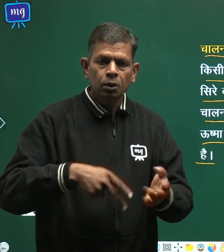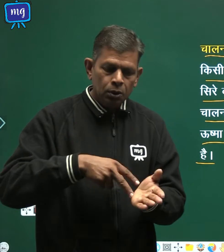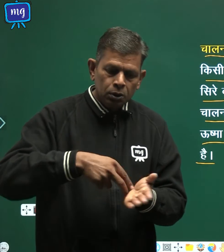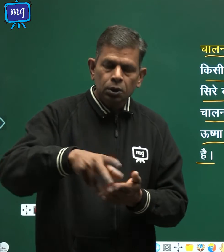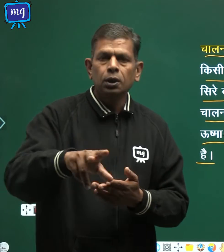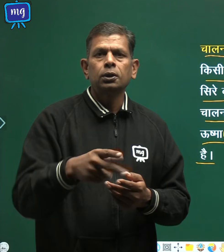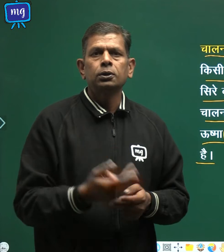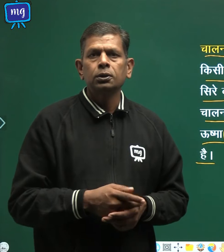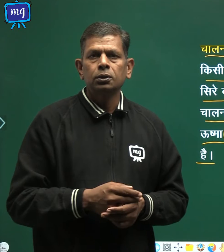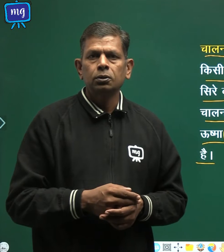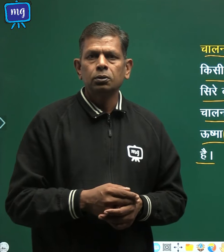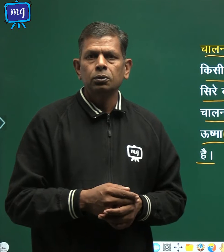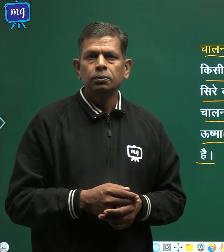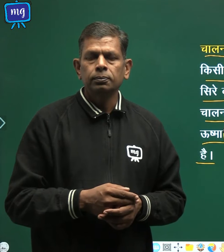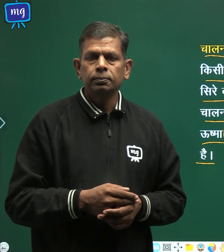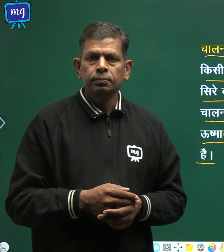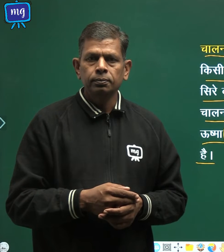चालन विधि द्वारा होता है।